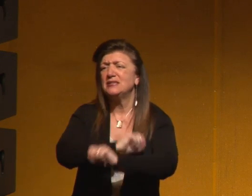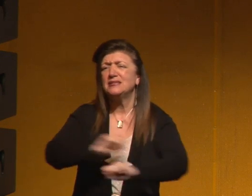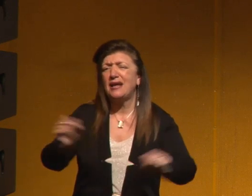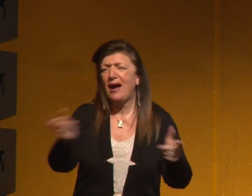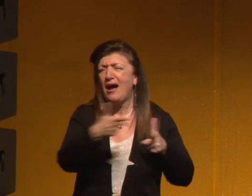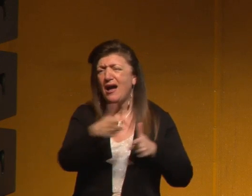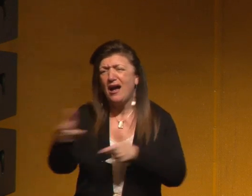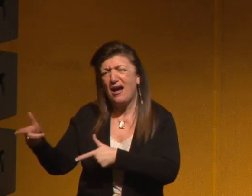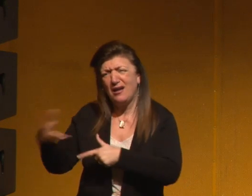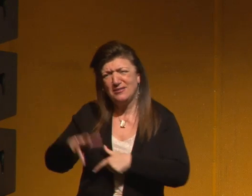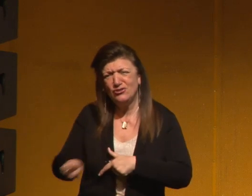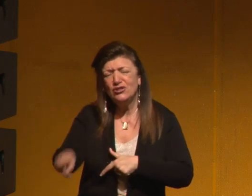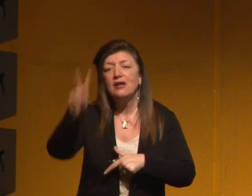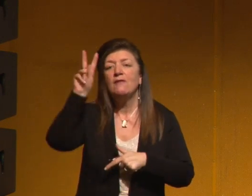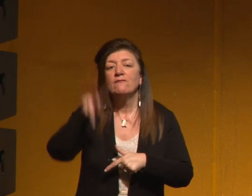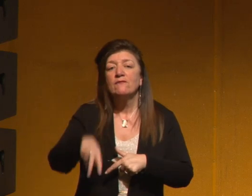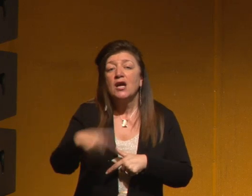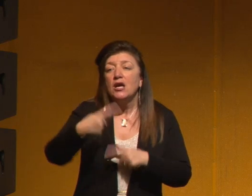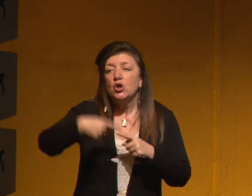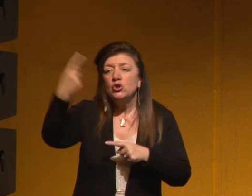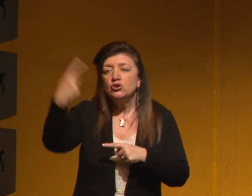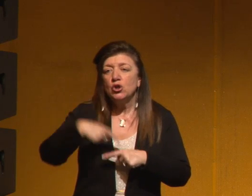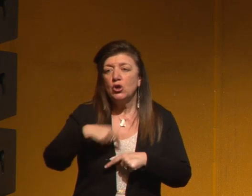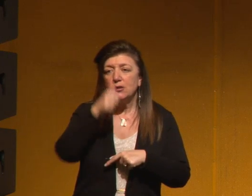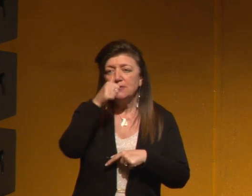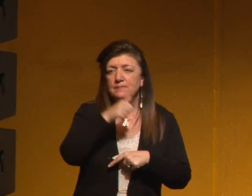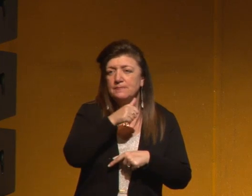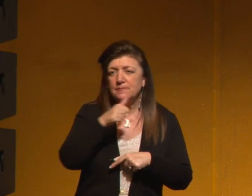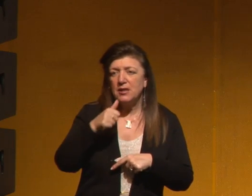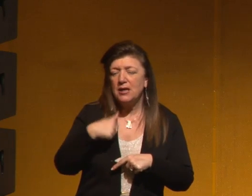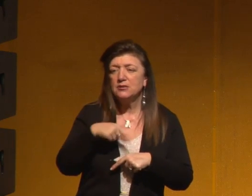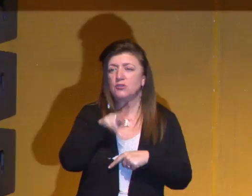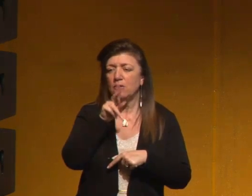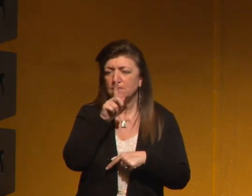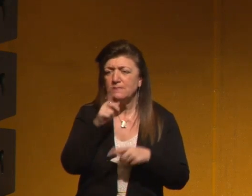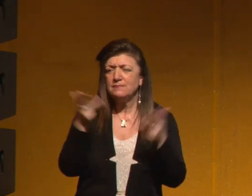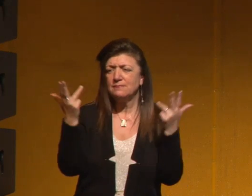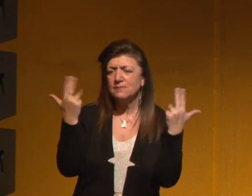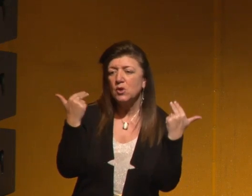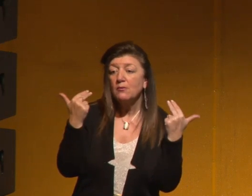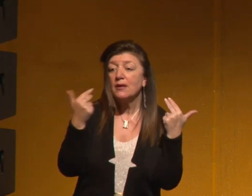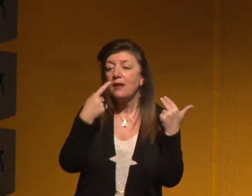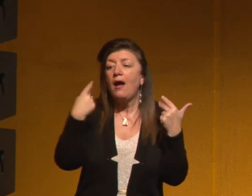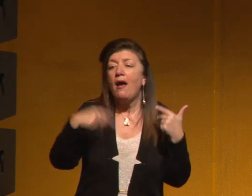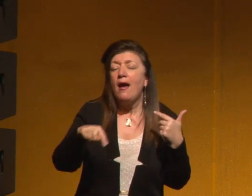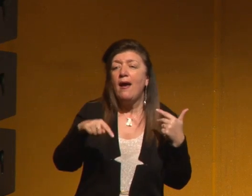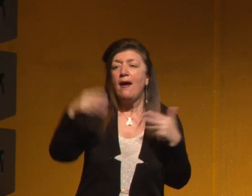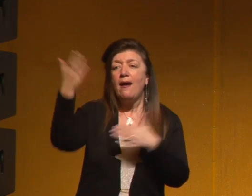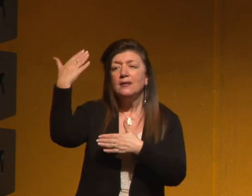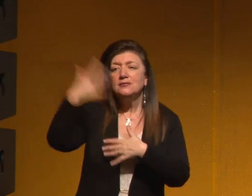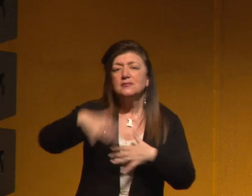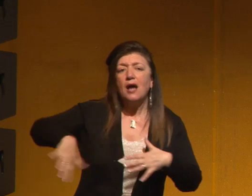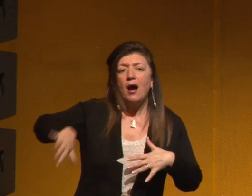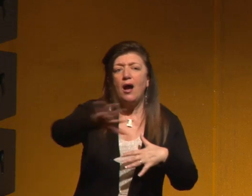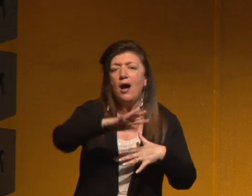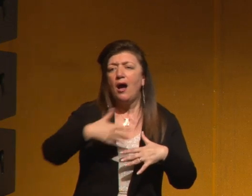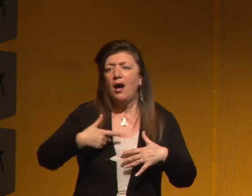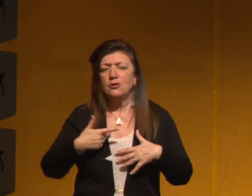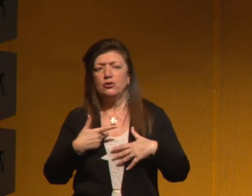i giorni dell'omertà del silenzio del timore di uno stato che non fu capace di prevenire il ripetersi errore